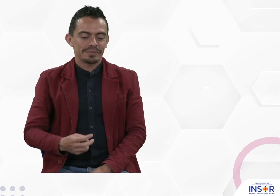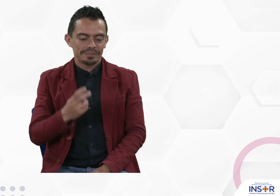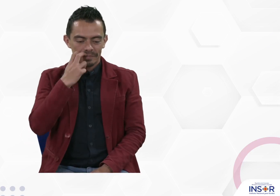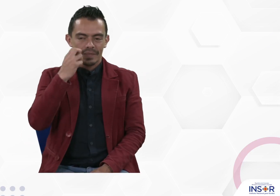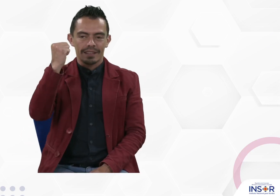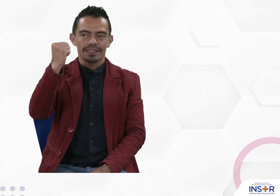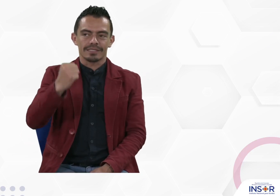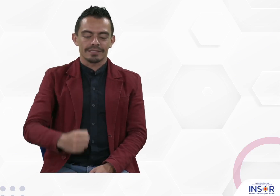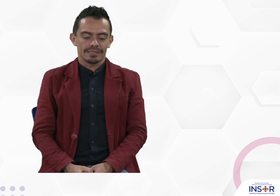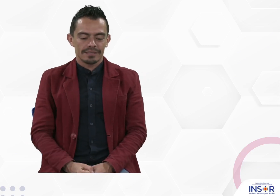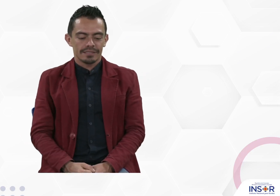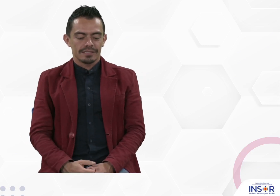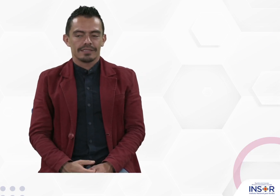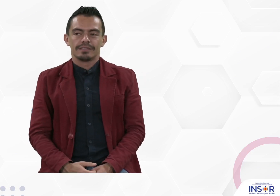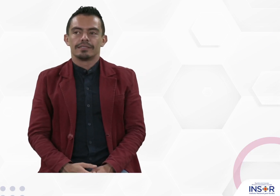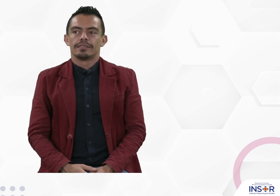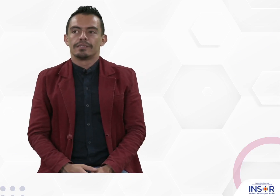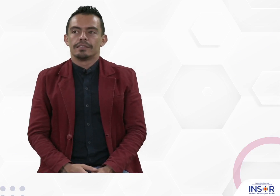que Anderson.